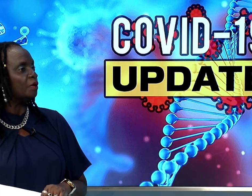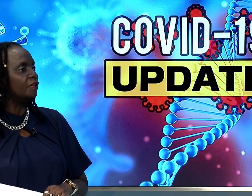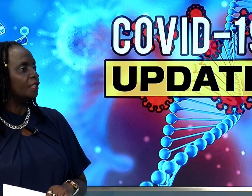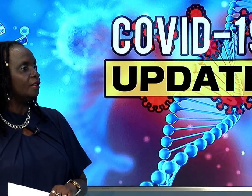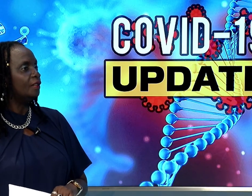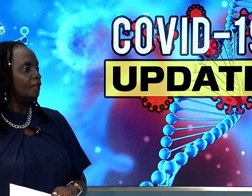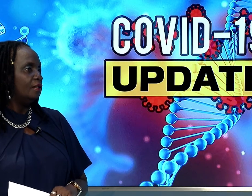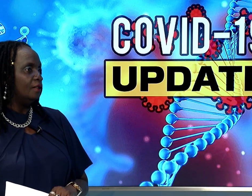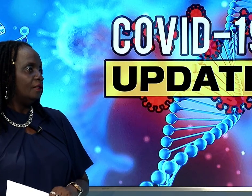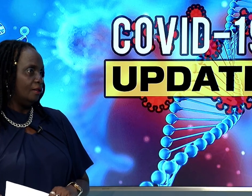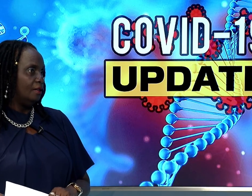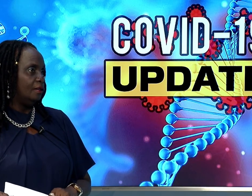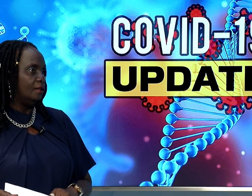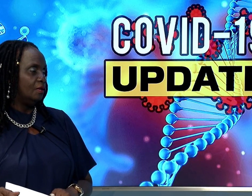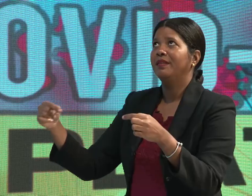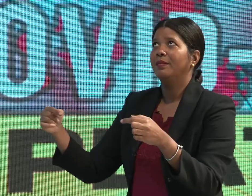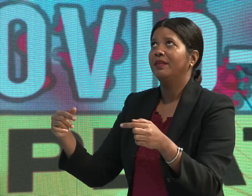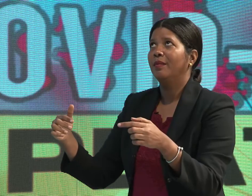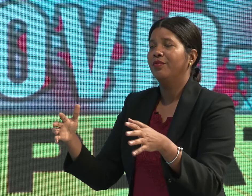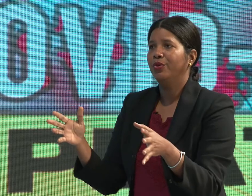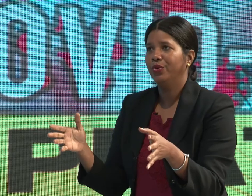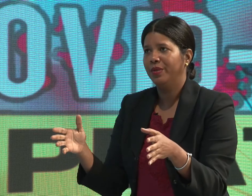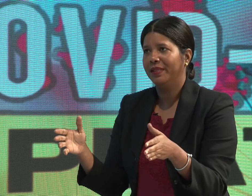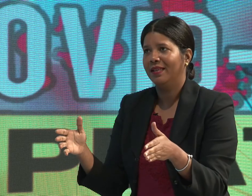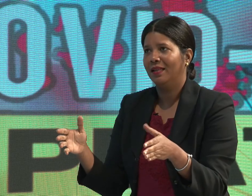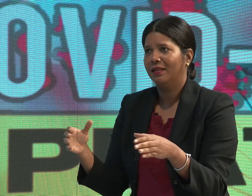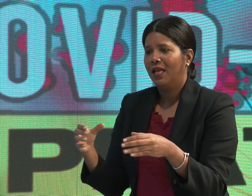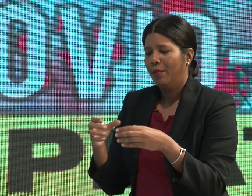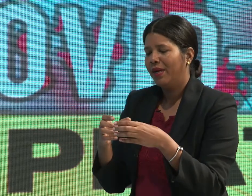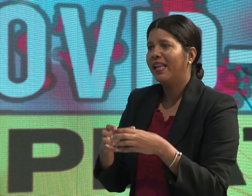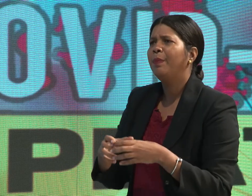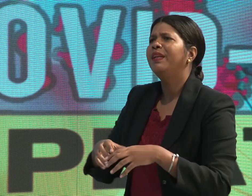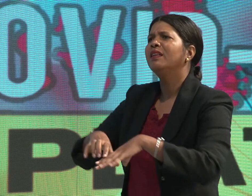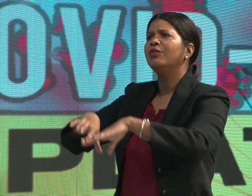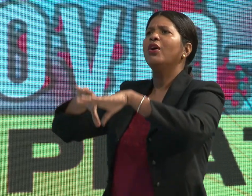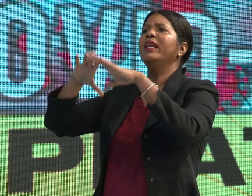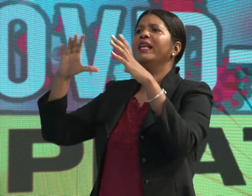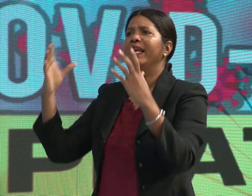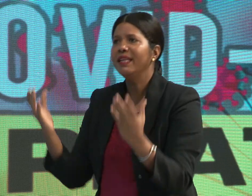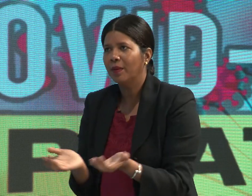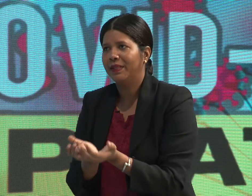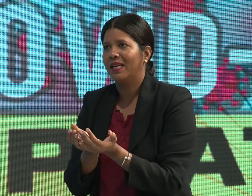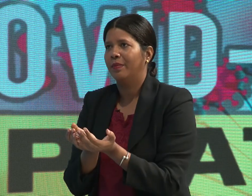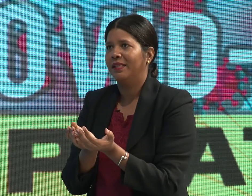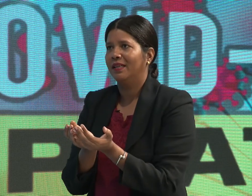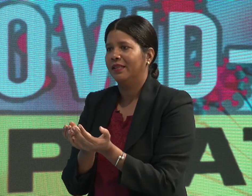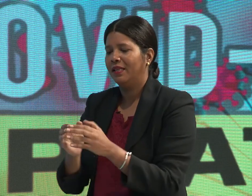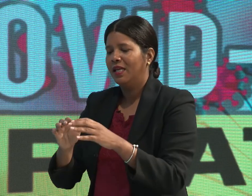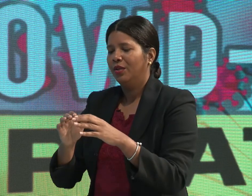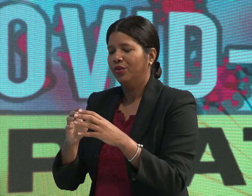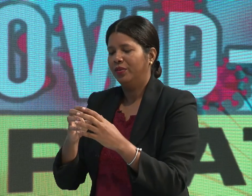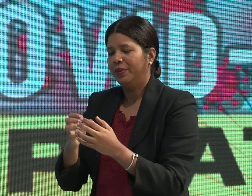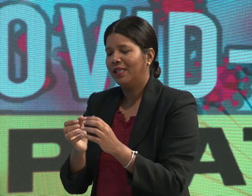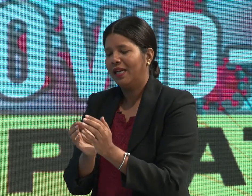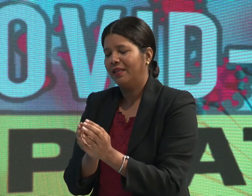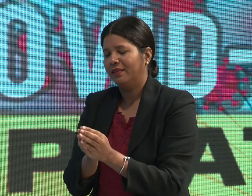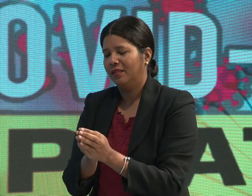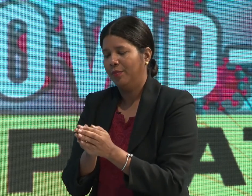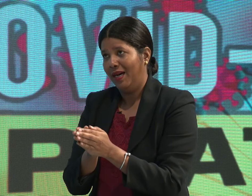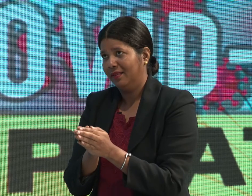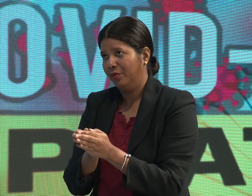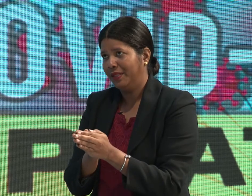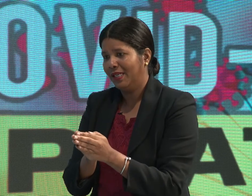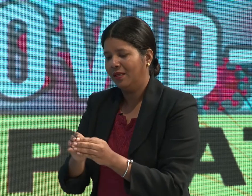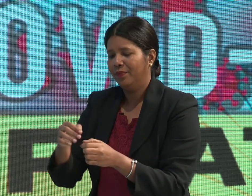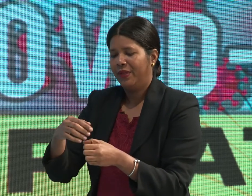werd opgevangen. Ja, dus het is nu voor, de meeste mensen hebben voor juni betaald. Mm-hmm. Maar dan heb je niet een volledig bedrag betaald, hè? Dus het bedrag is